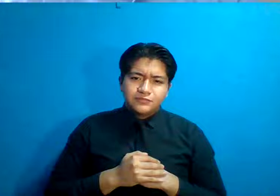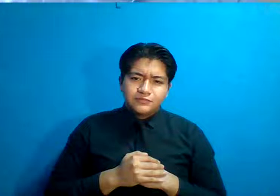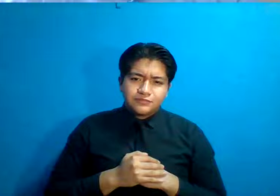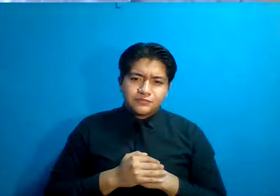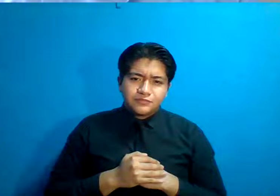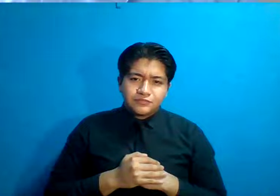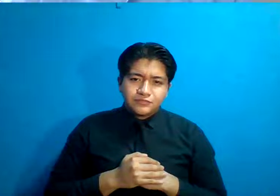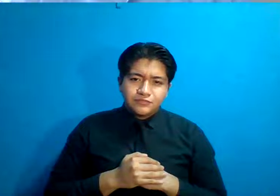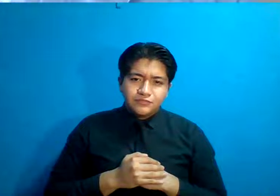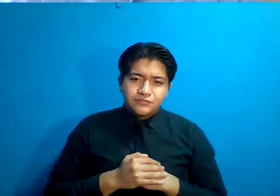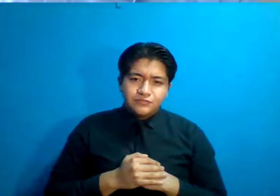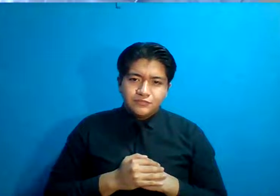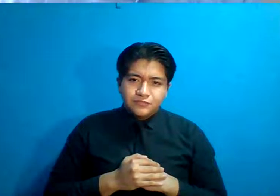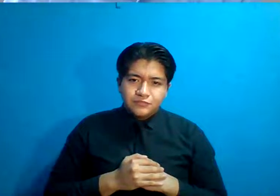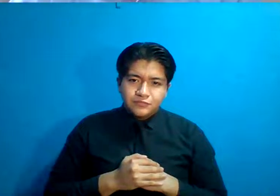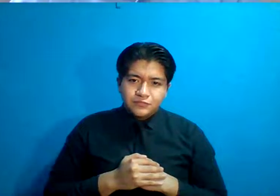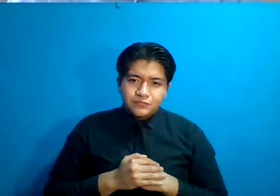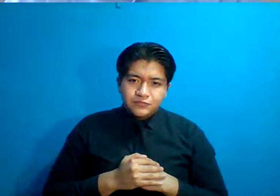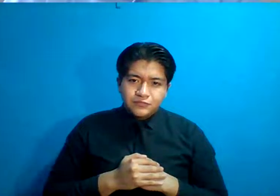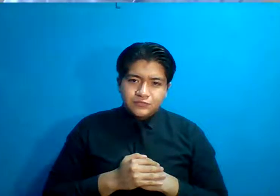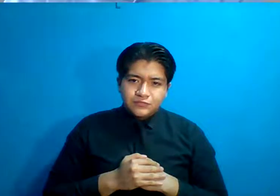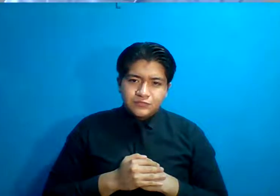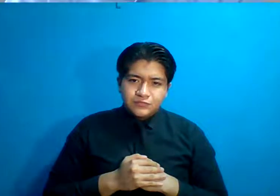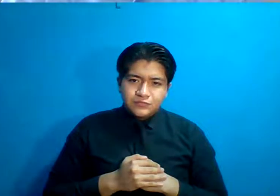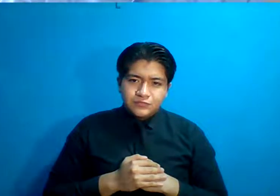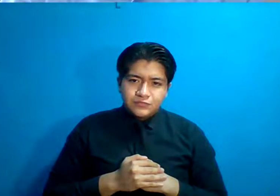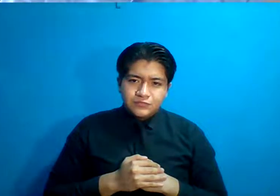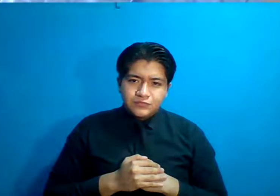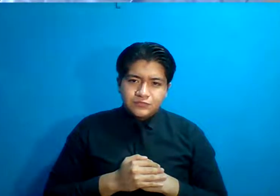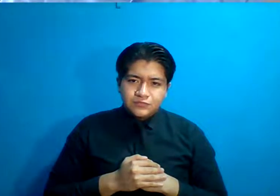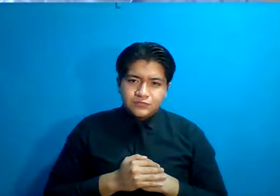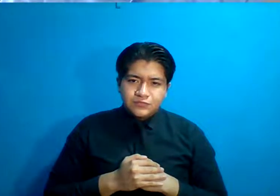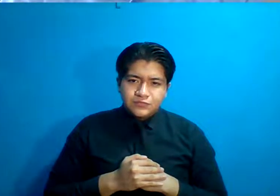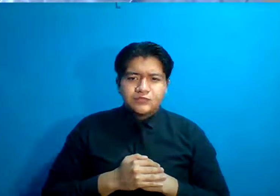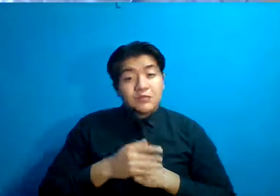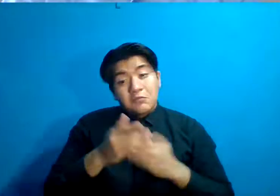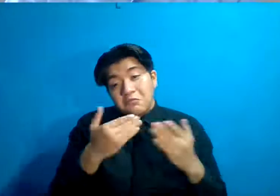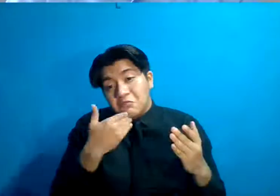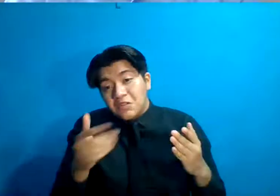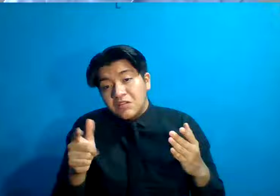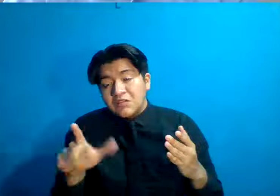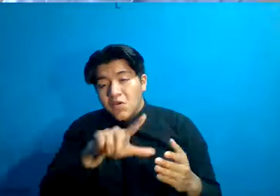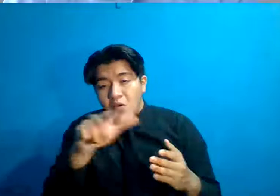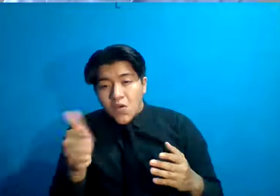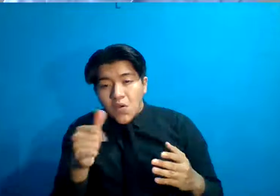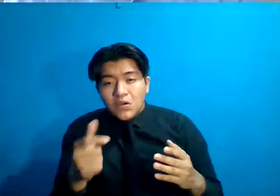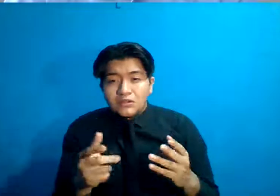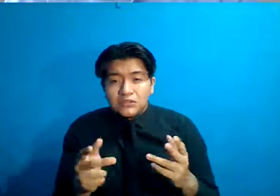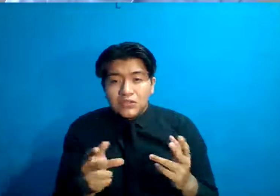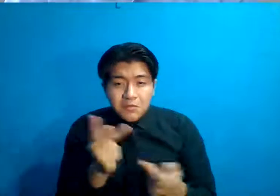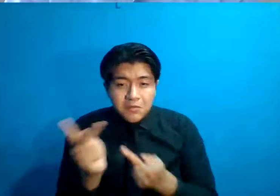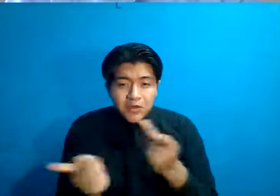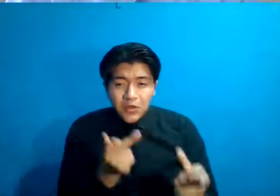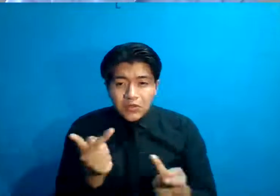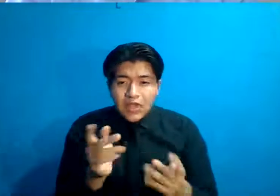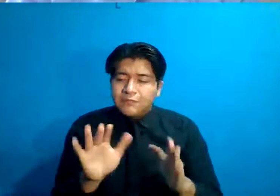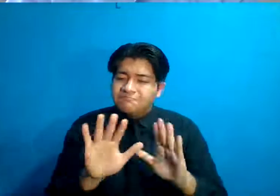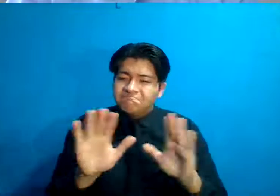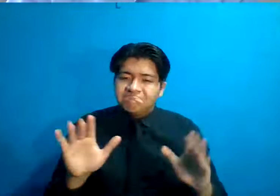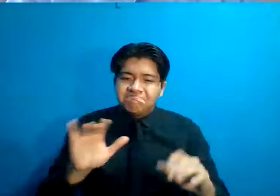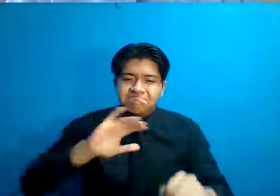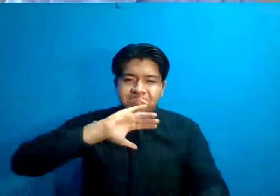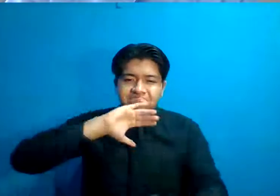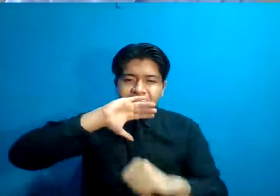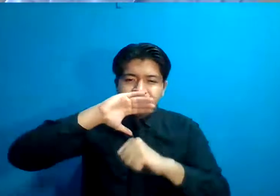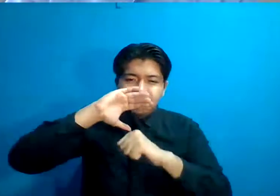Muy bien. Entonces, si no hay otra duda, otra pregunta, vamos a dar por concluida esta